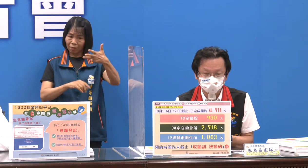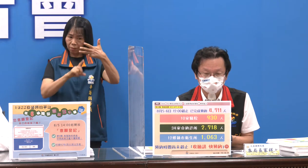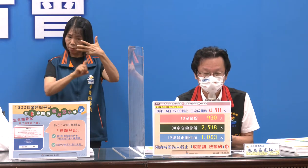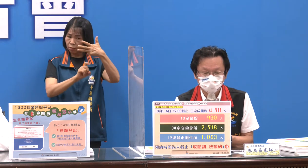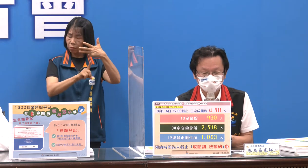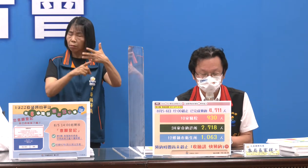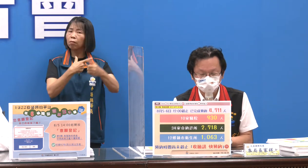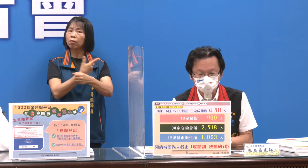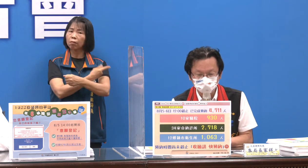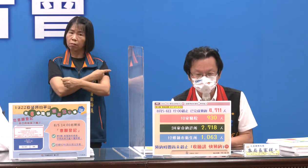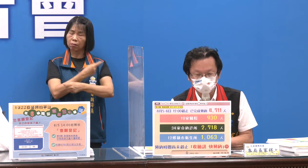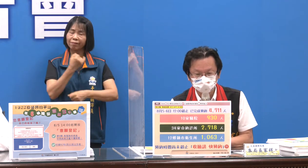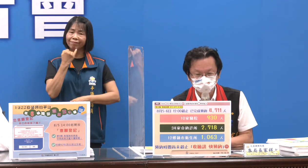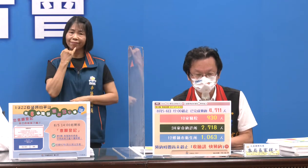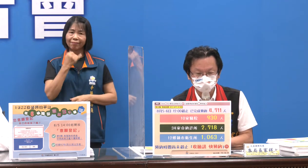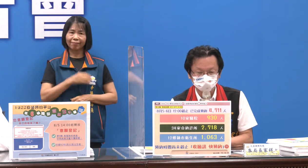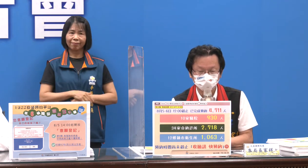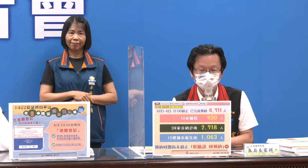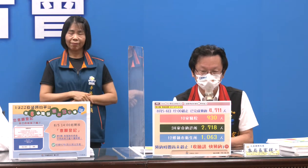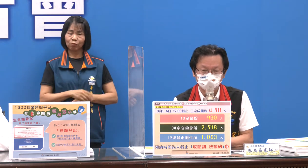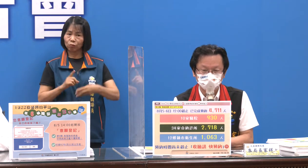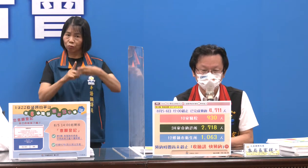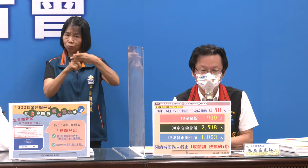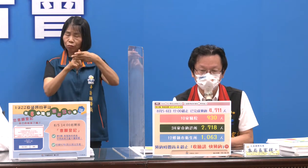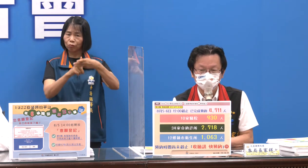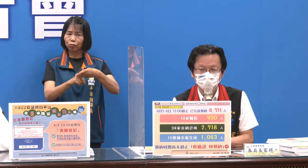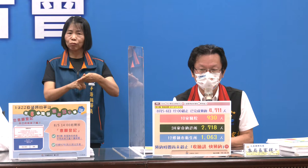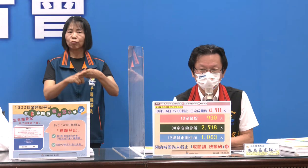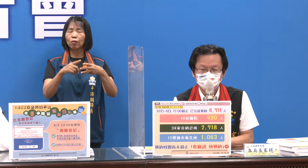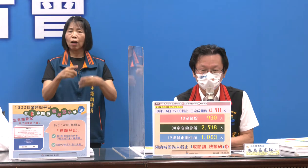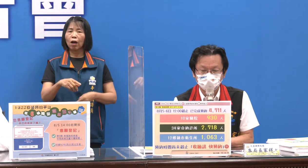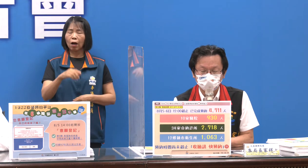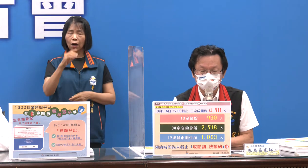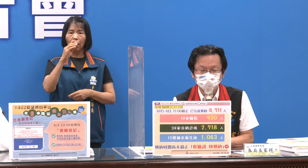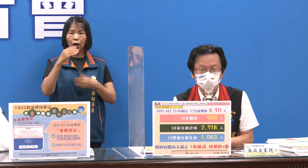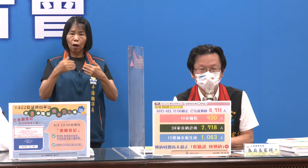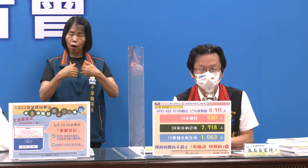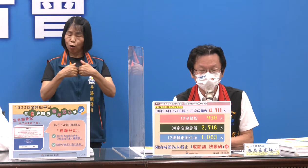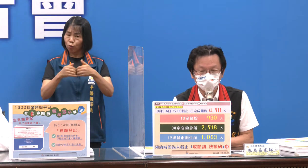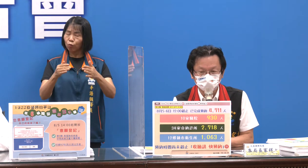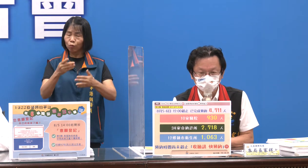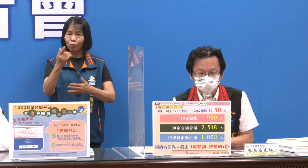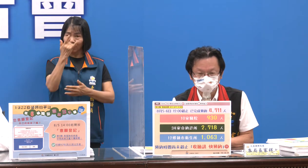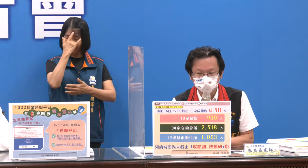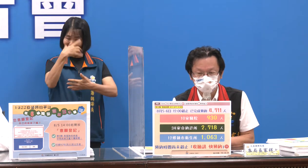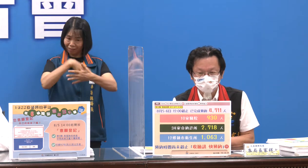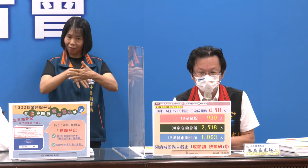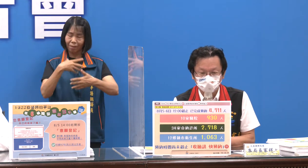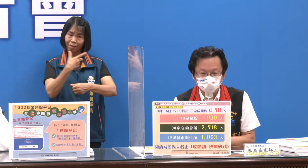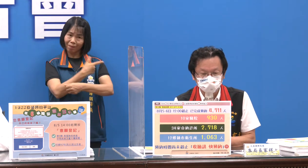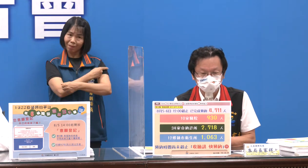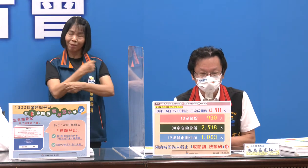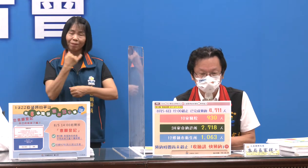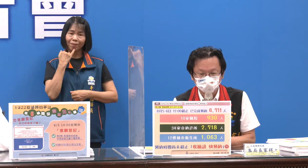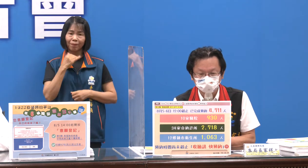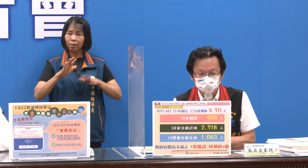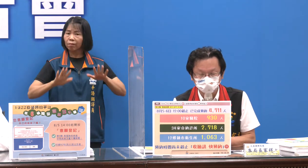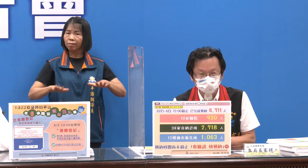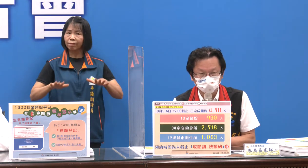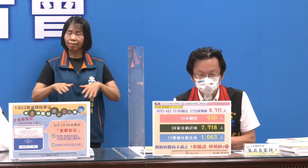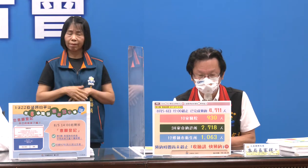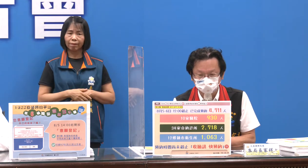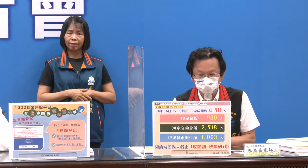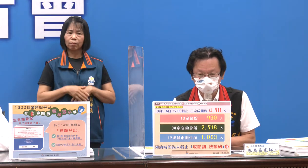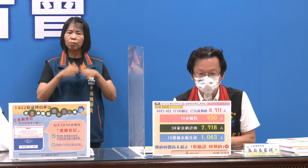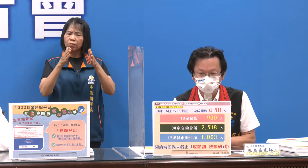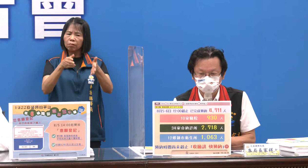个疫苗，而这批的疫苗最主要就是莫德纳疫苗那目前的预约状况就是还是以这个诊